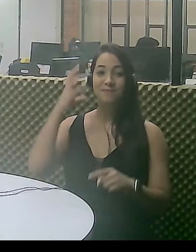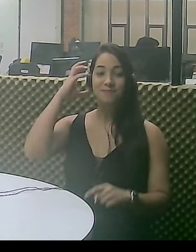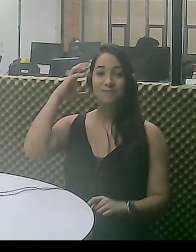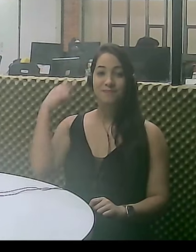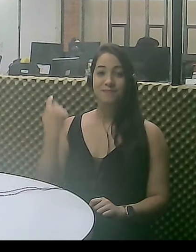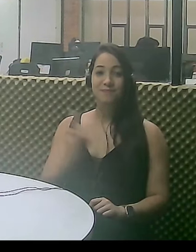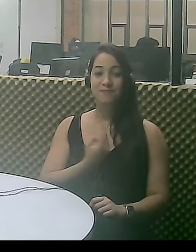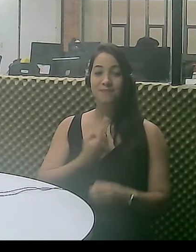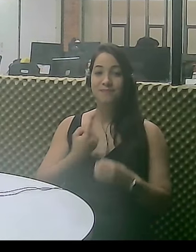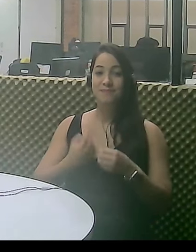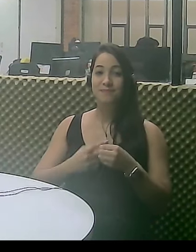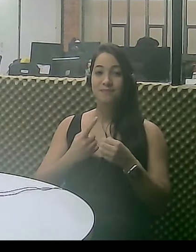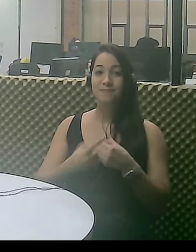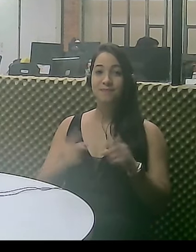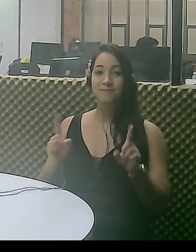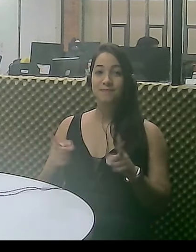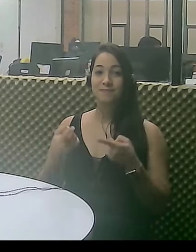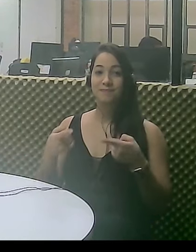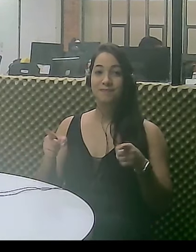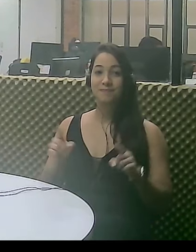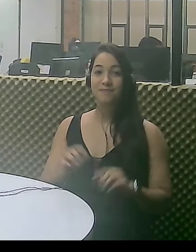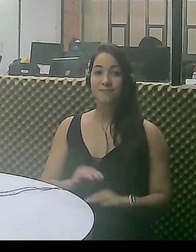Rádio Nossa Cidade.